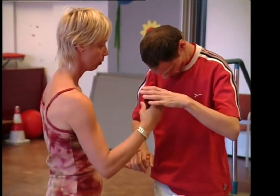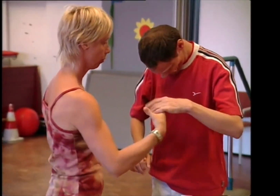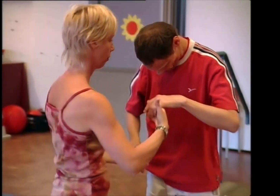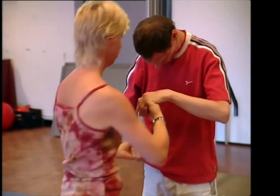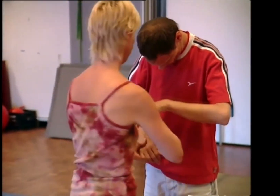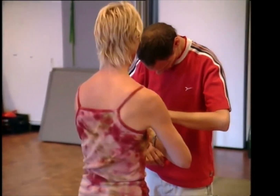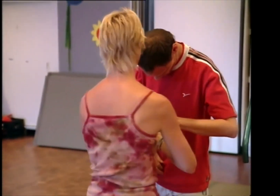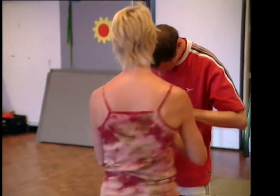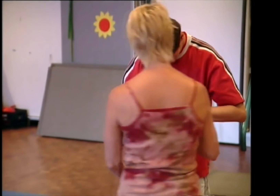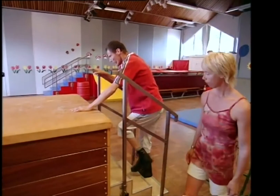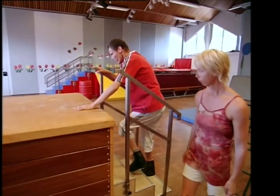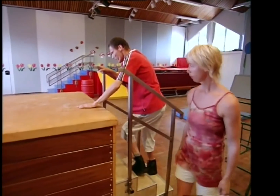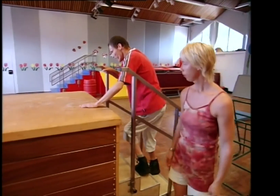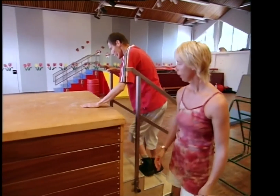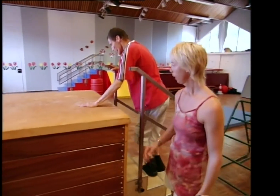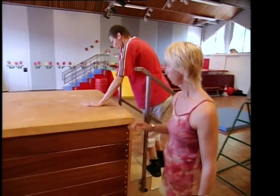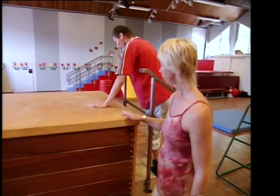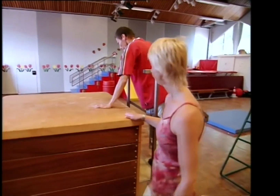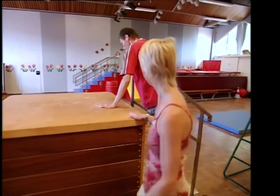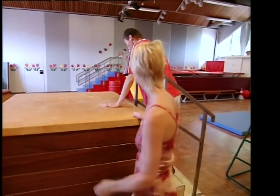Samen lopen ze naar het volgende onderdeel en ze bevestigt zijn handen.